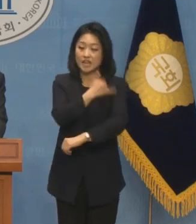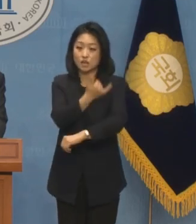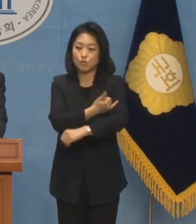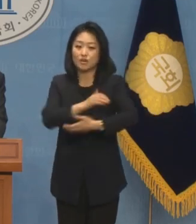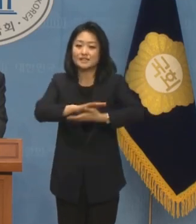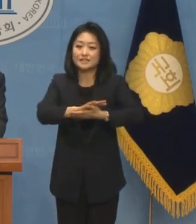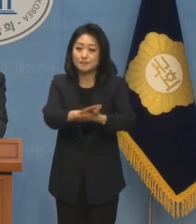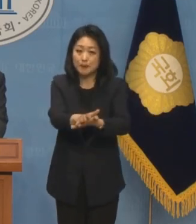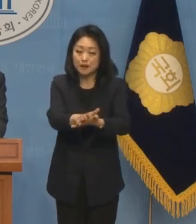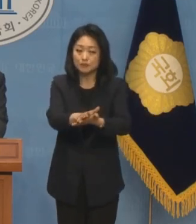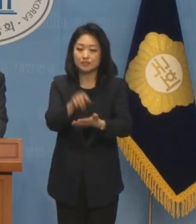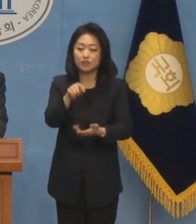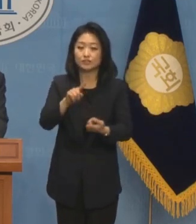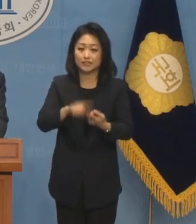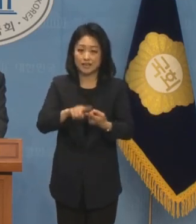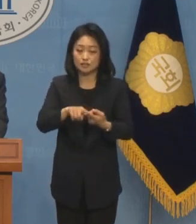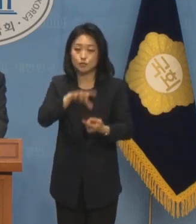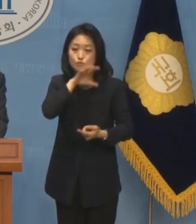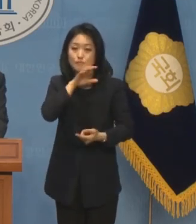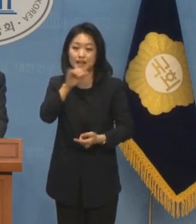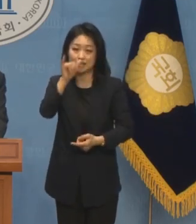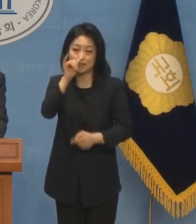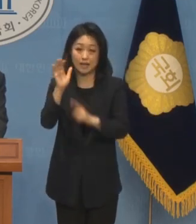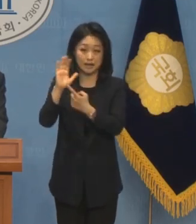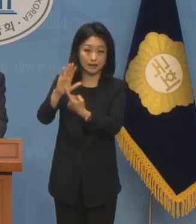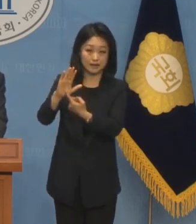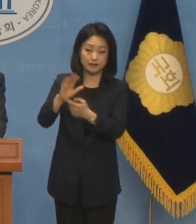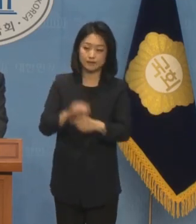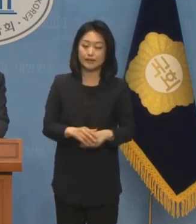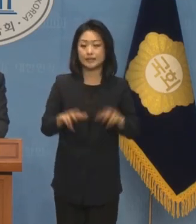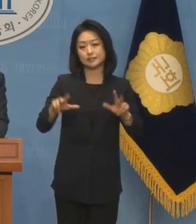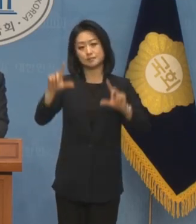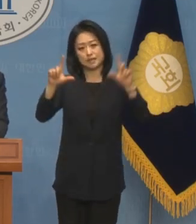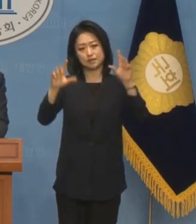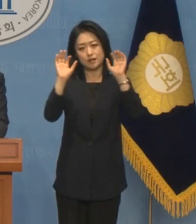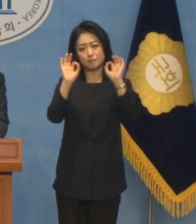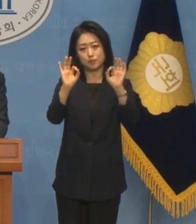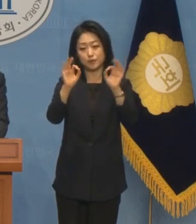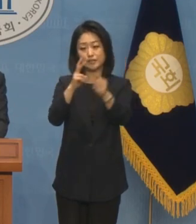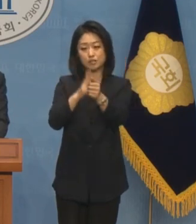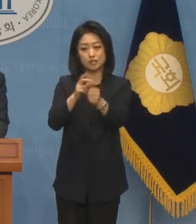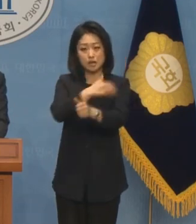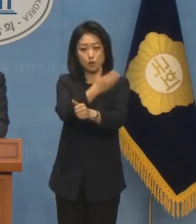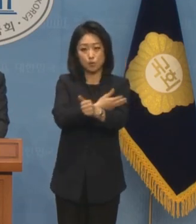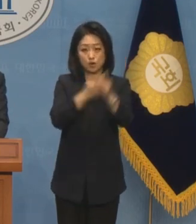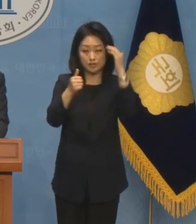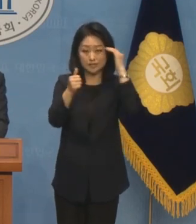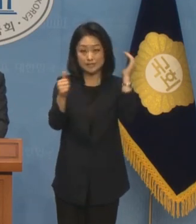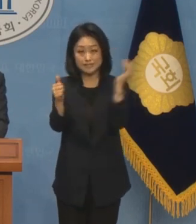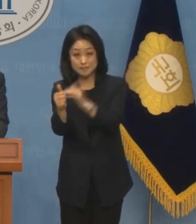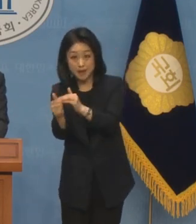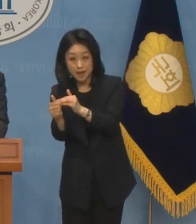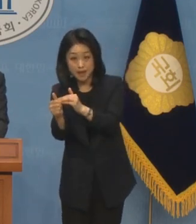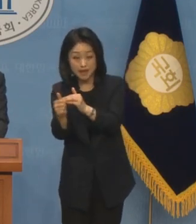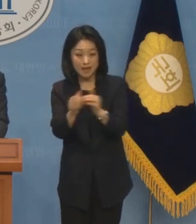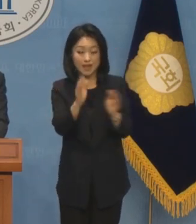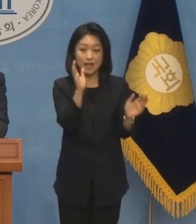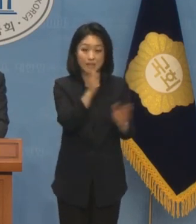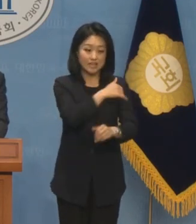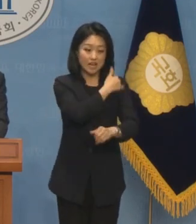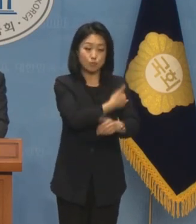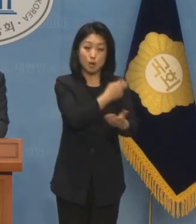짓밟은 처 사람에 반발하고 있습니다 지금의 상황은 교 치매를 학생 인권 조례 때문이라고